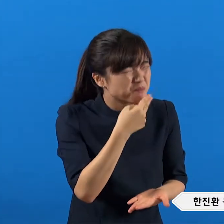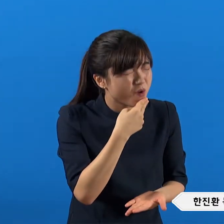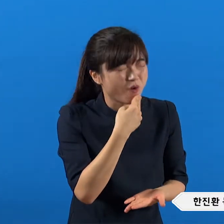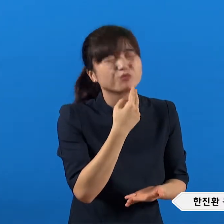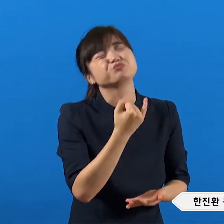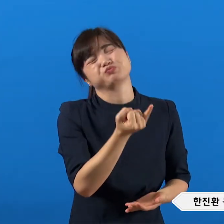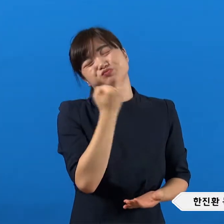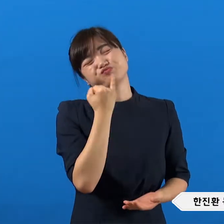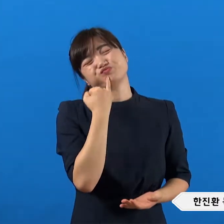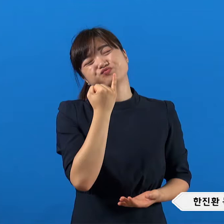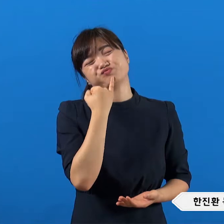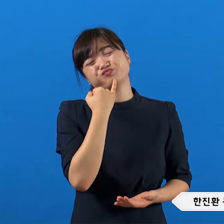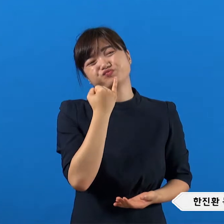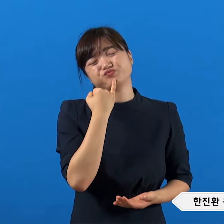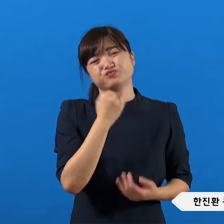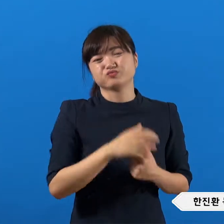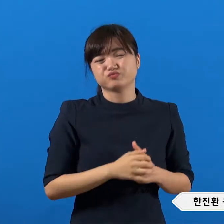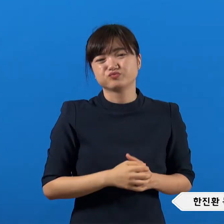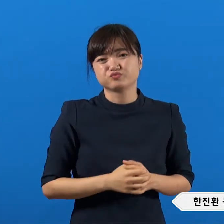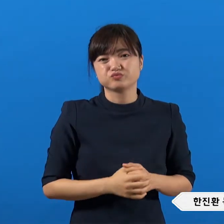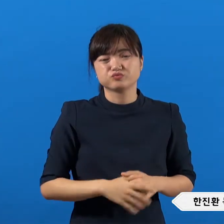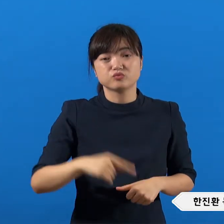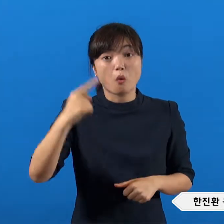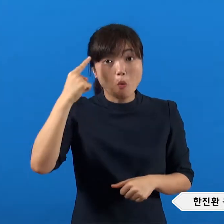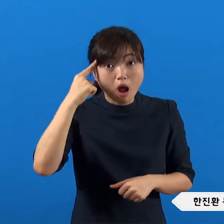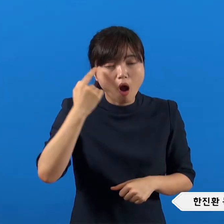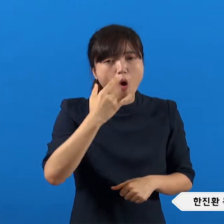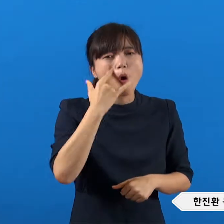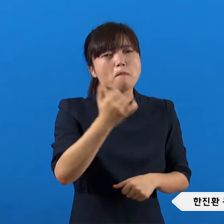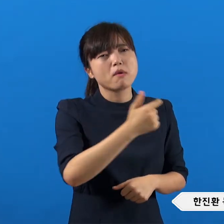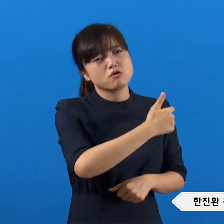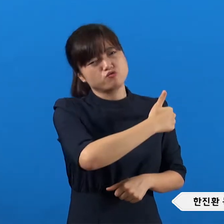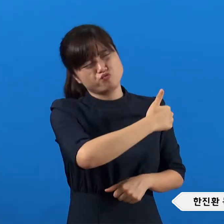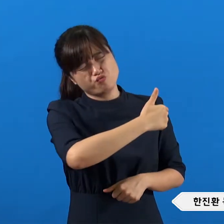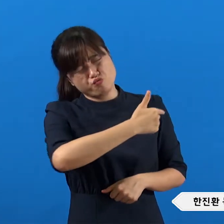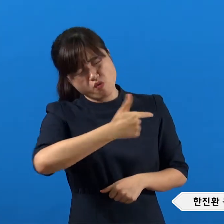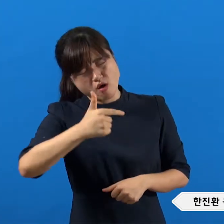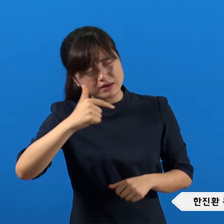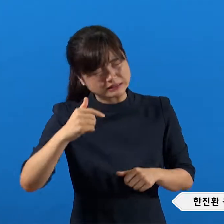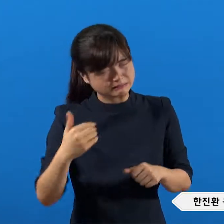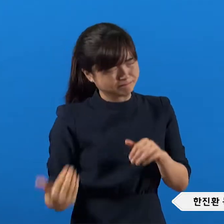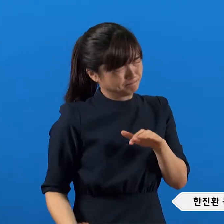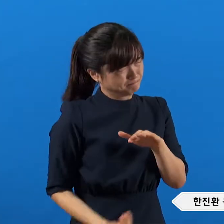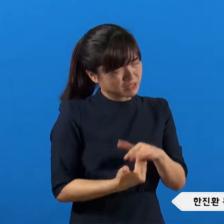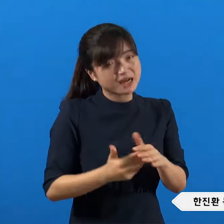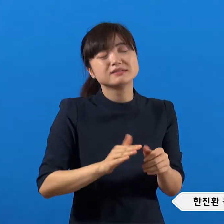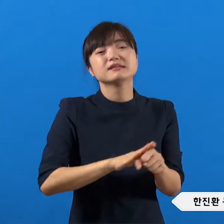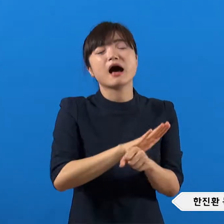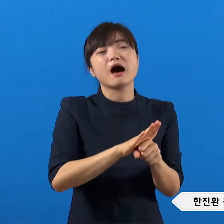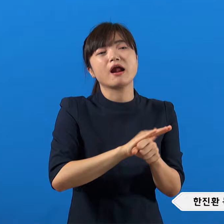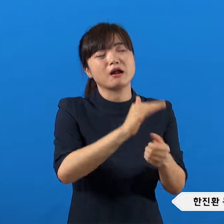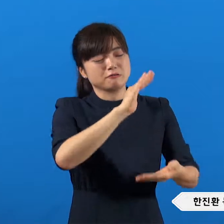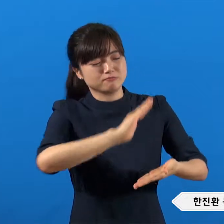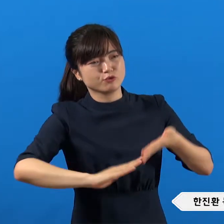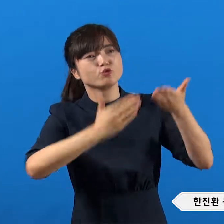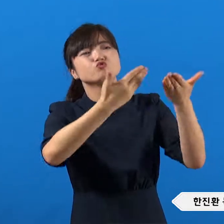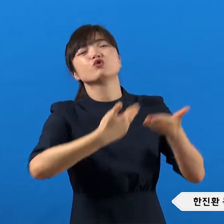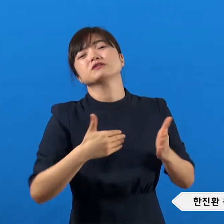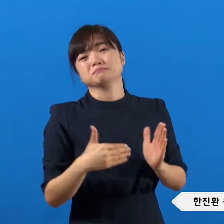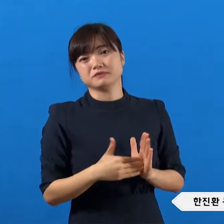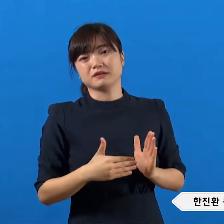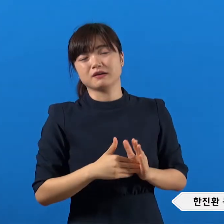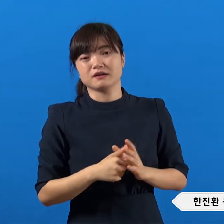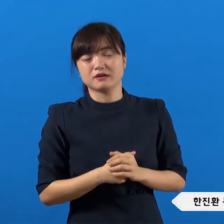상관없습니다. 어머니는 최고의 사랑을 자녀들에게 베풀어 주셨습니다.